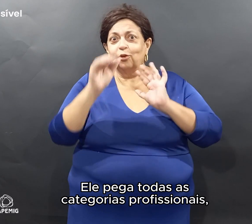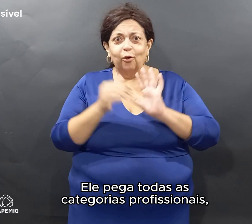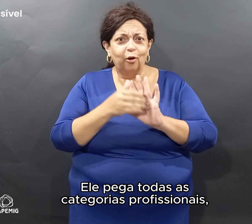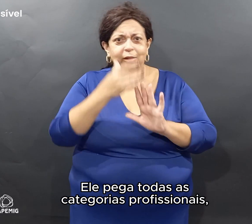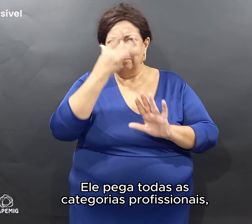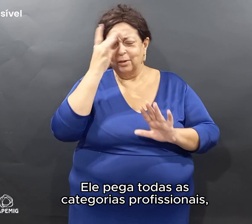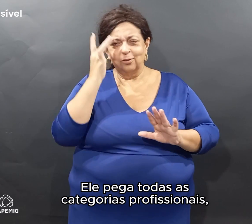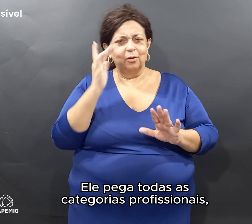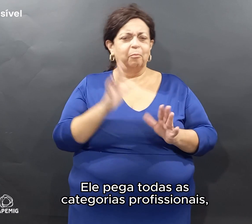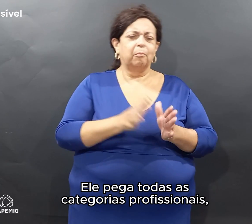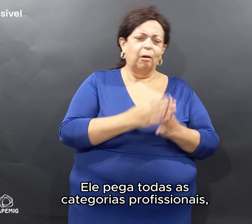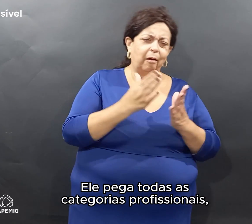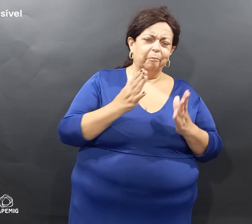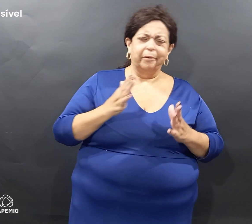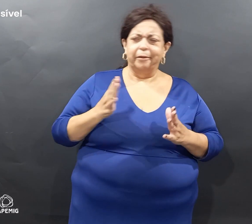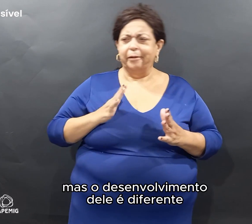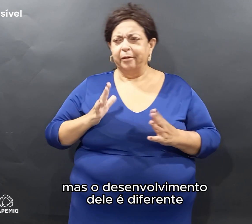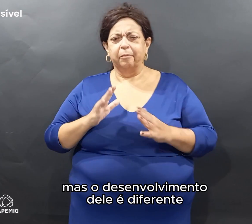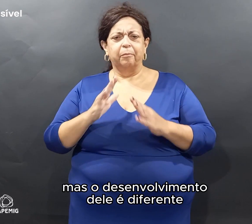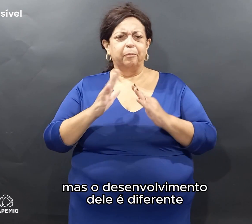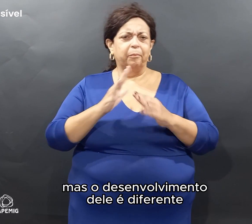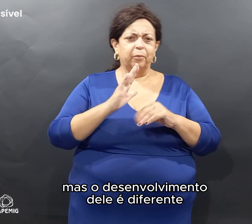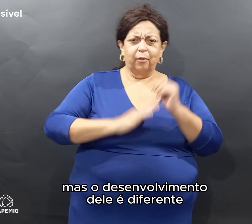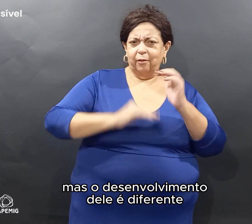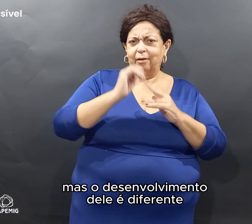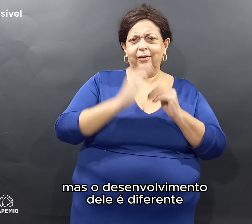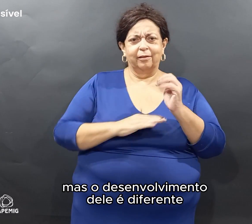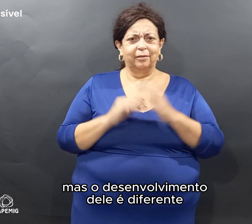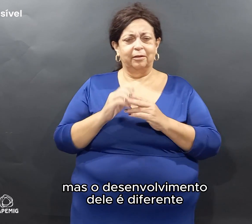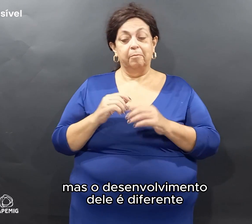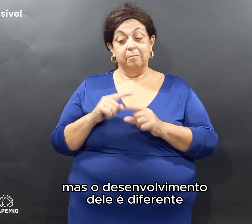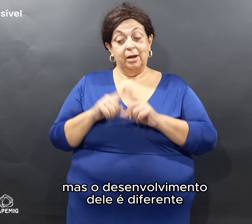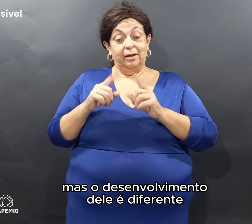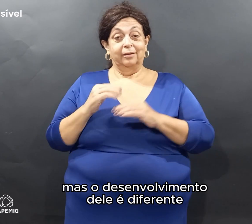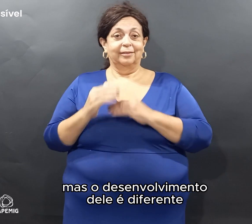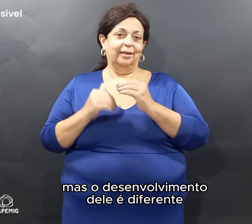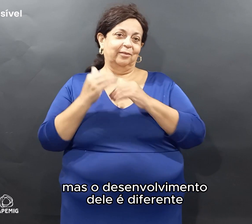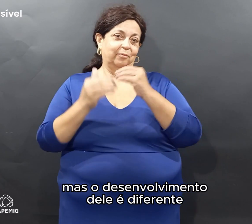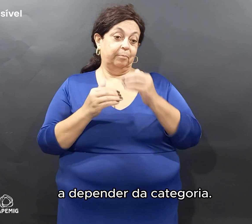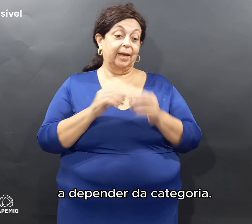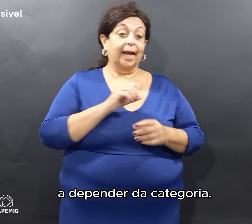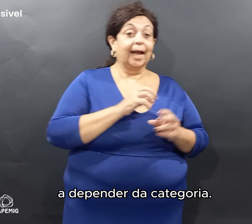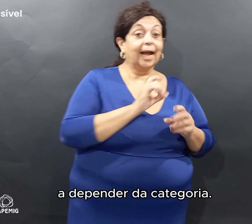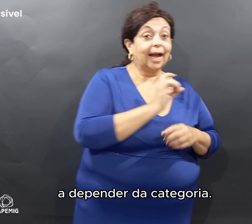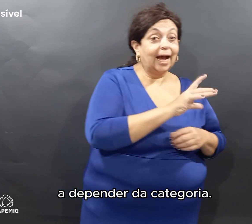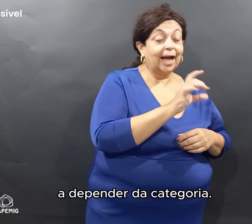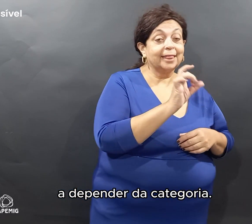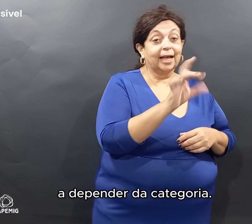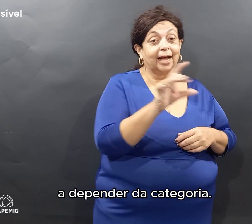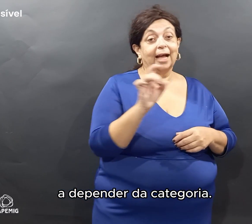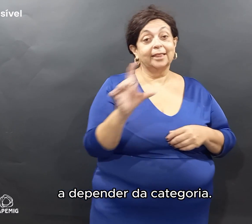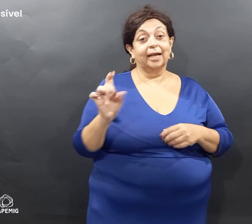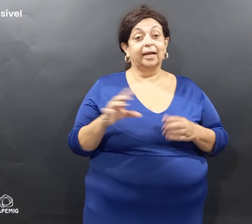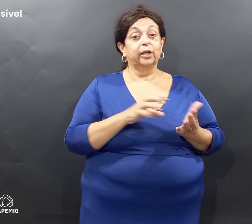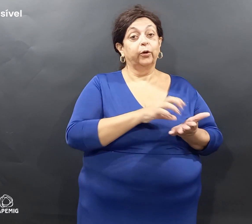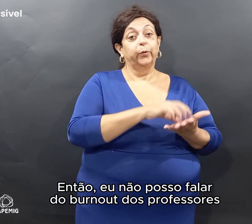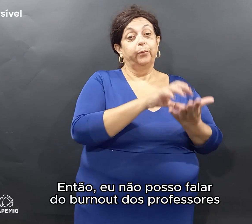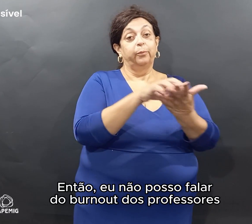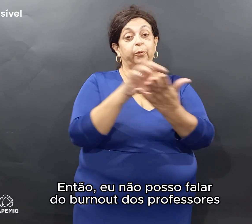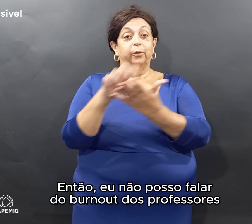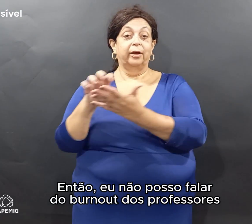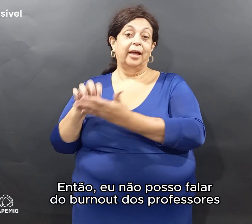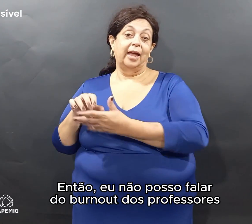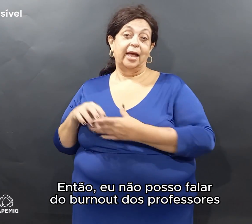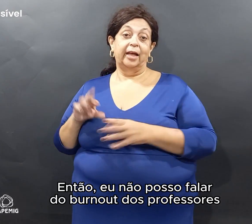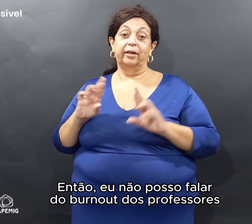as categorias profissionais, mas o desenvolvimento dele é diferente a depender da categoria. Tá.